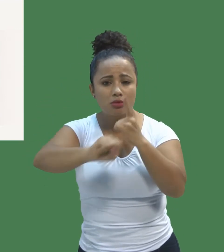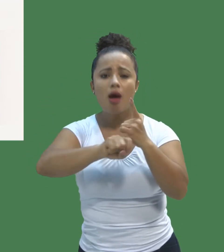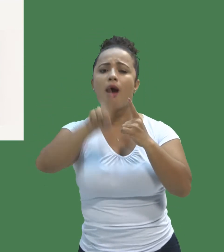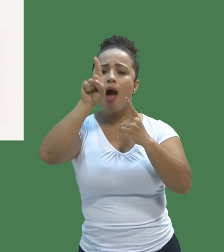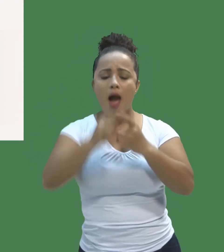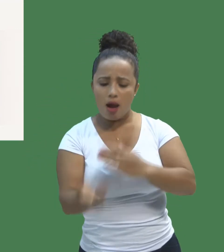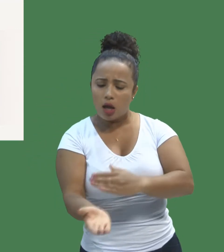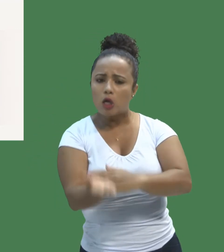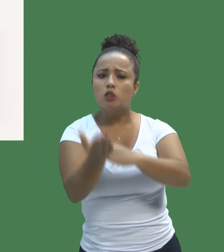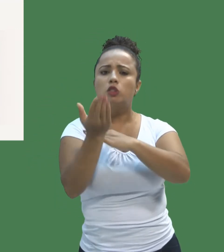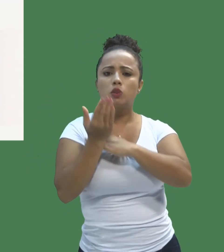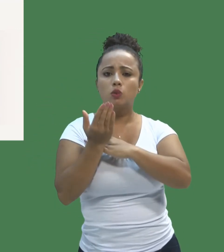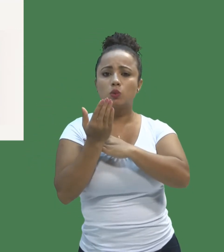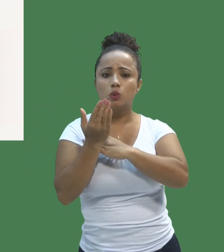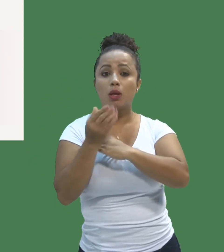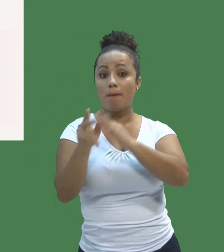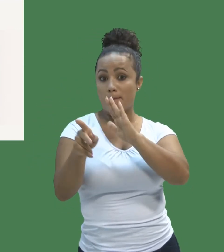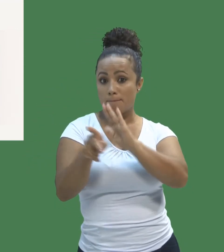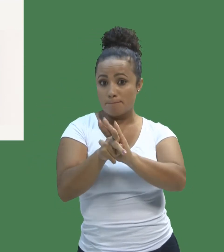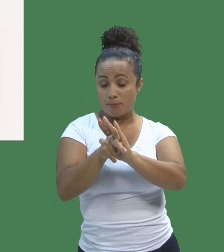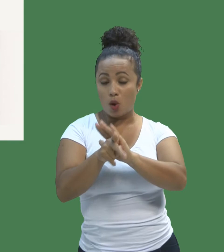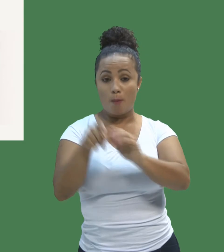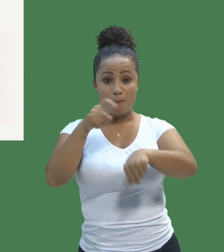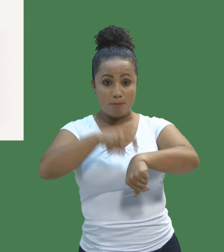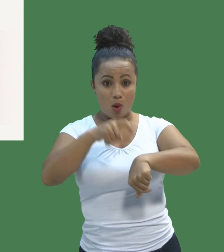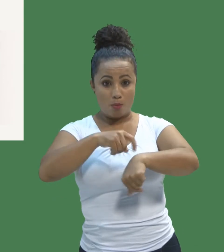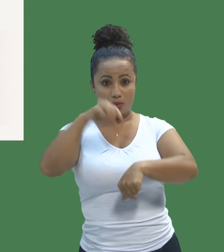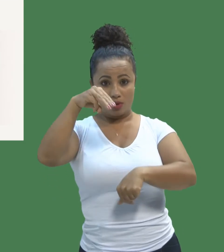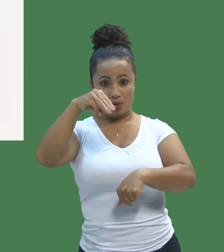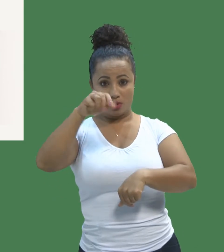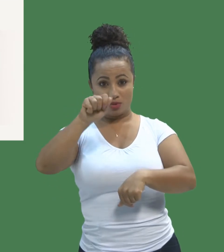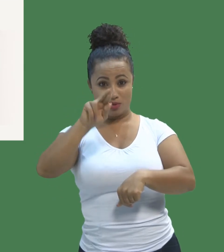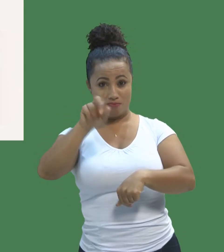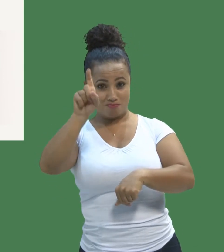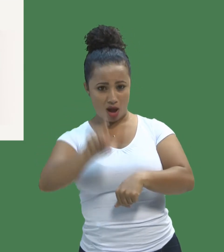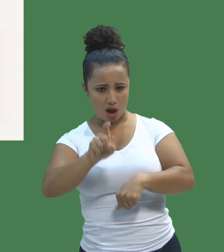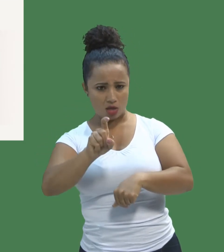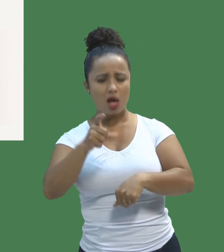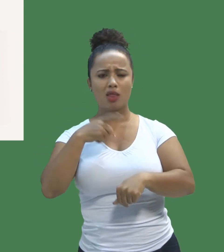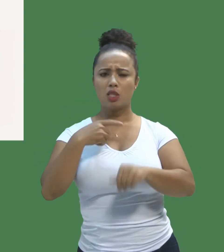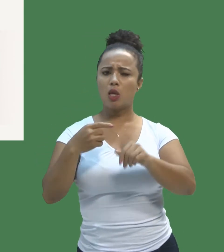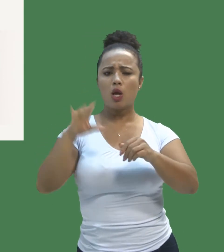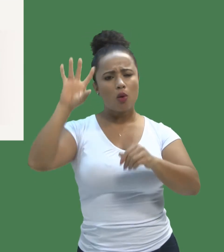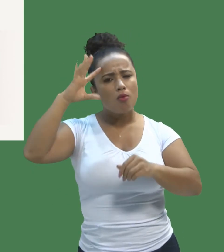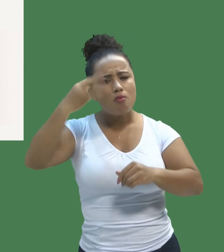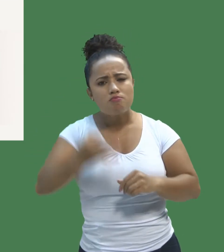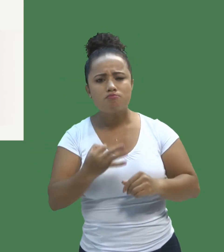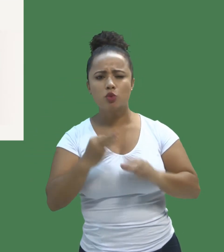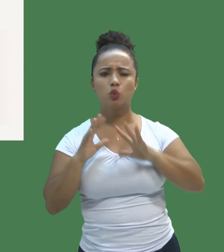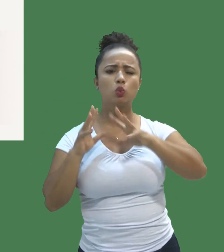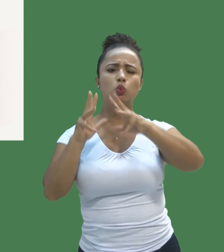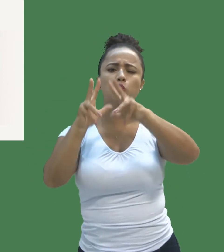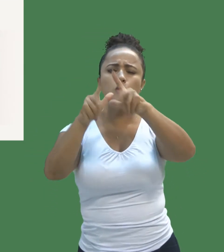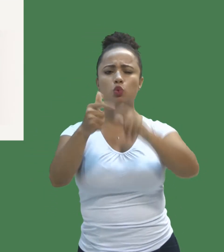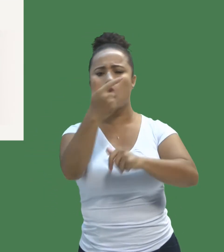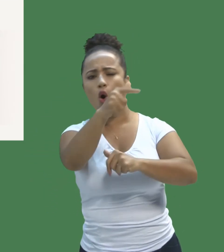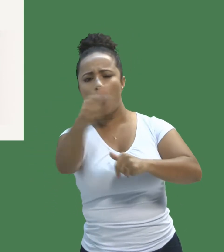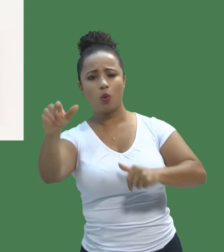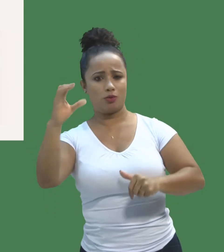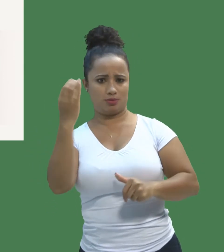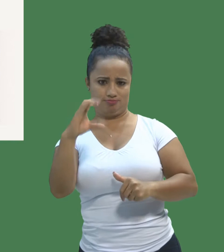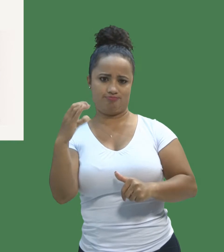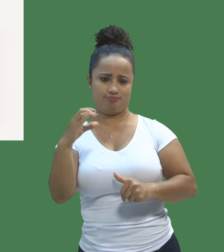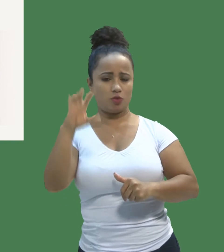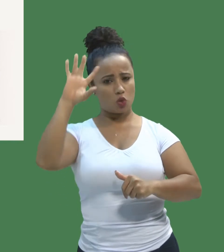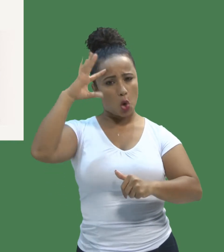todas as demais ciências e a compreensão do real e do cotidiano, sempre pautadas a